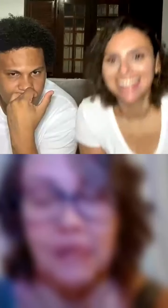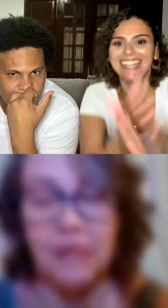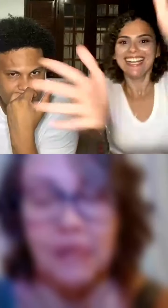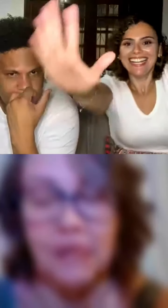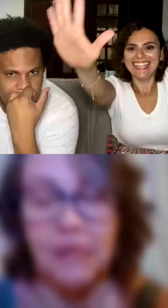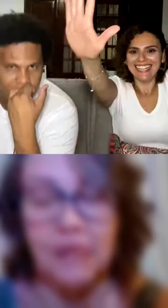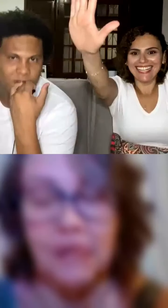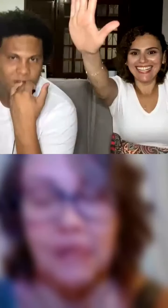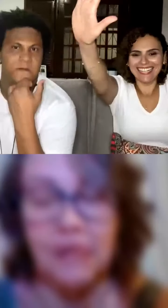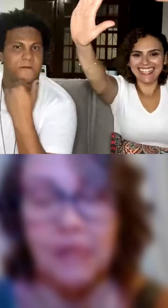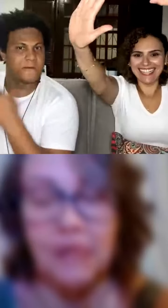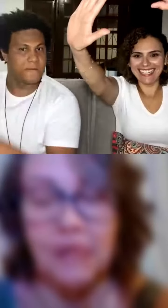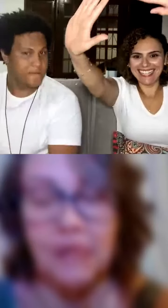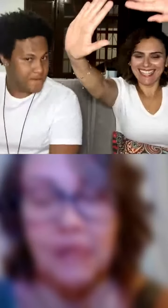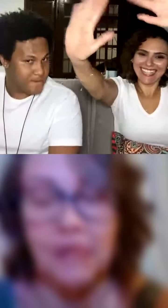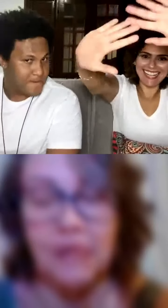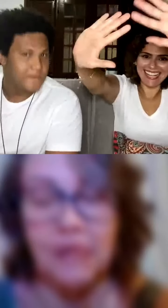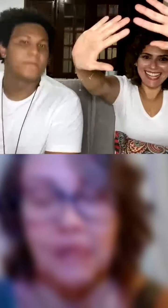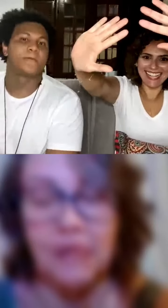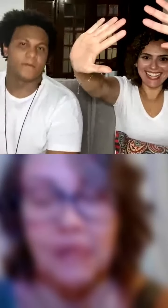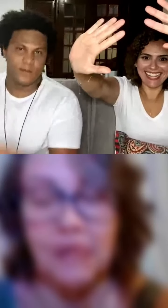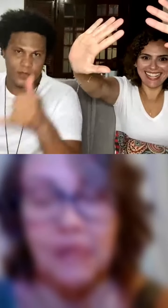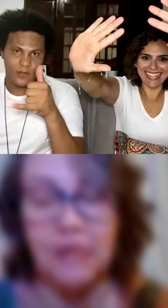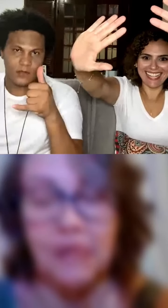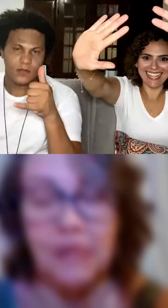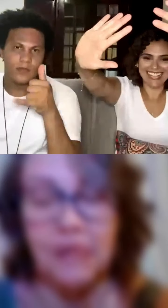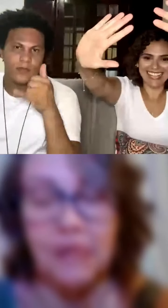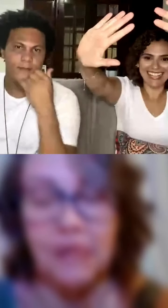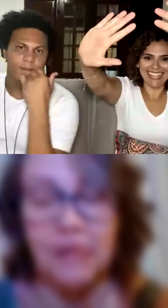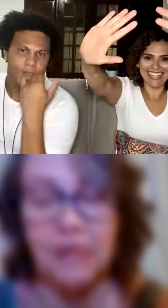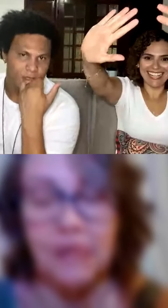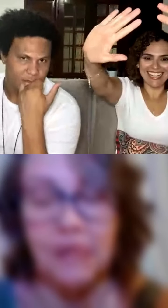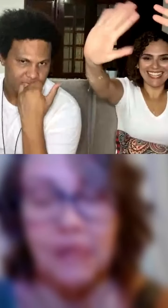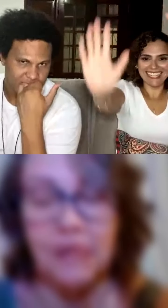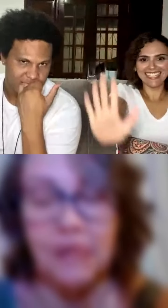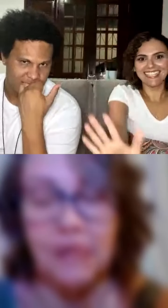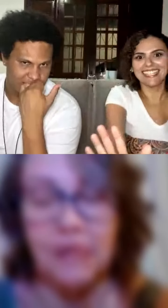Nossa, também não. Eu tô em outra página.